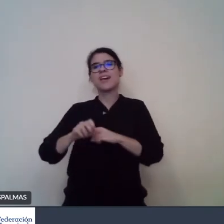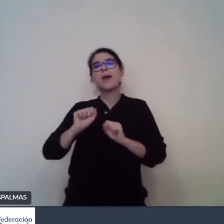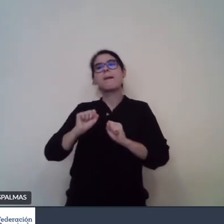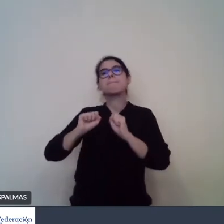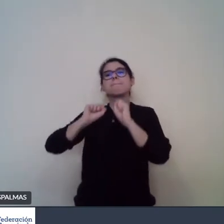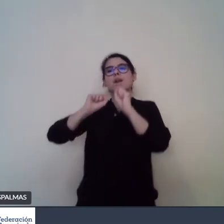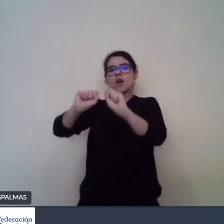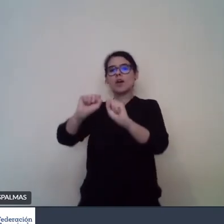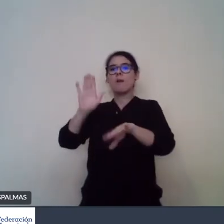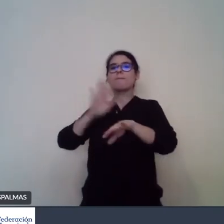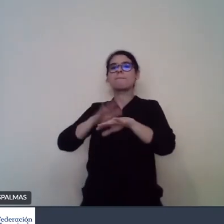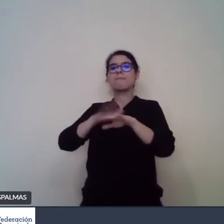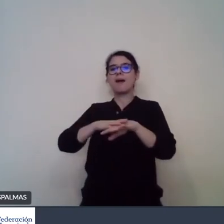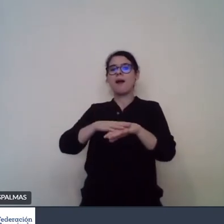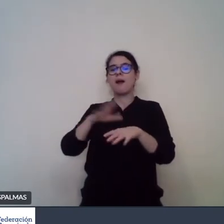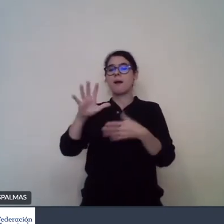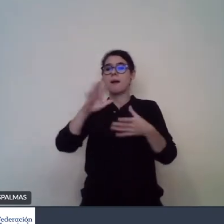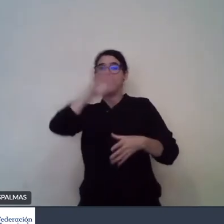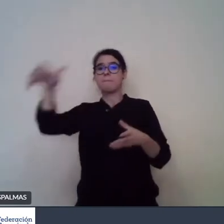alejarse del balón.